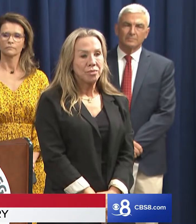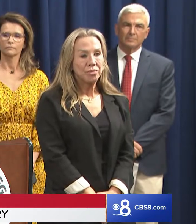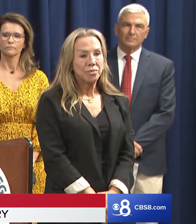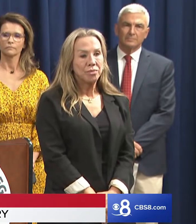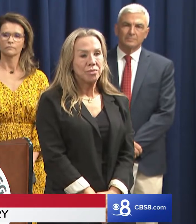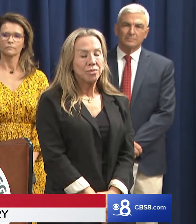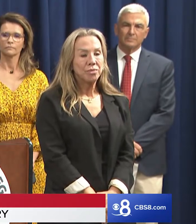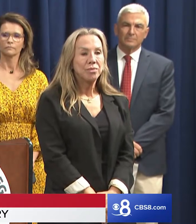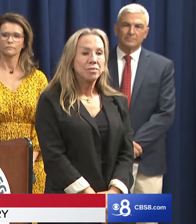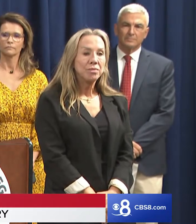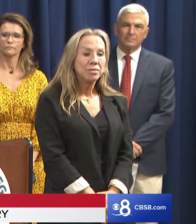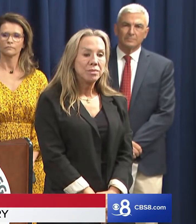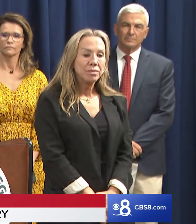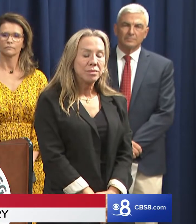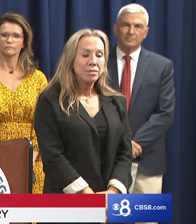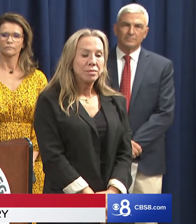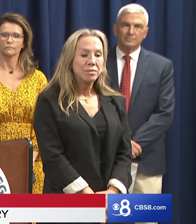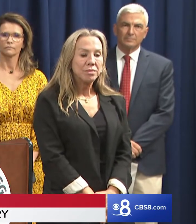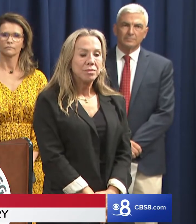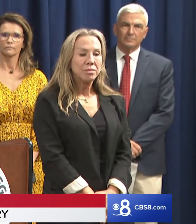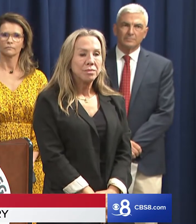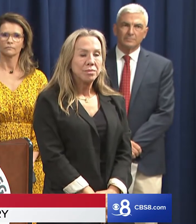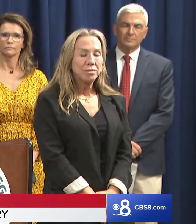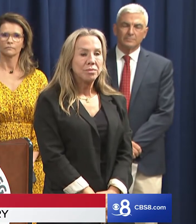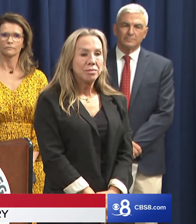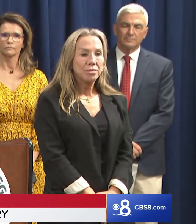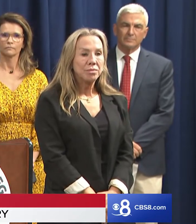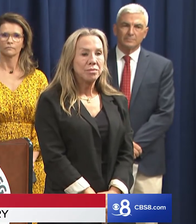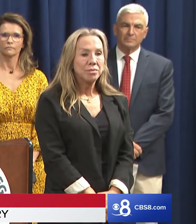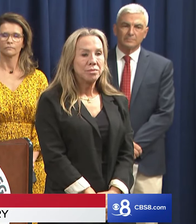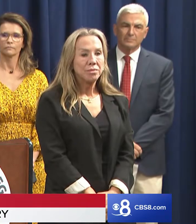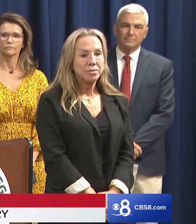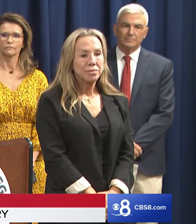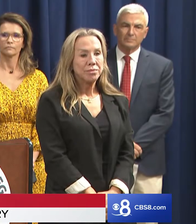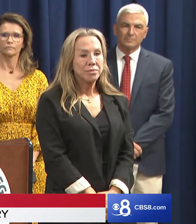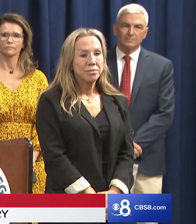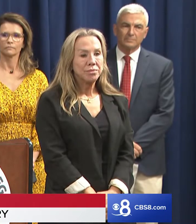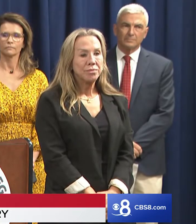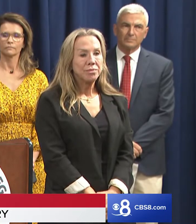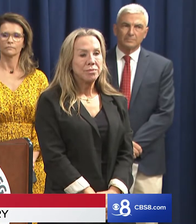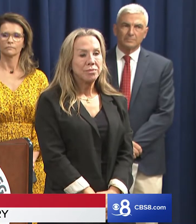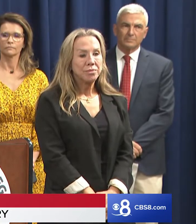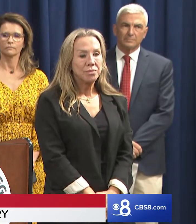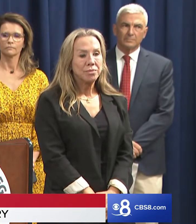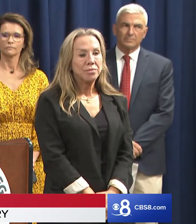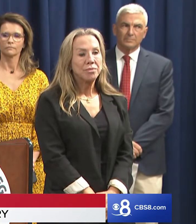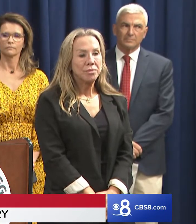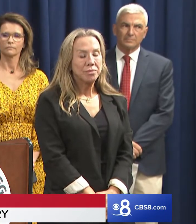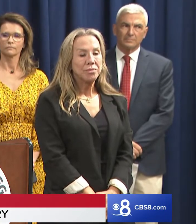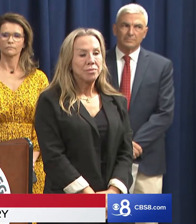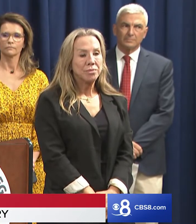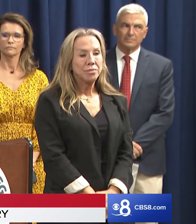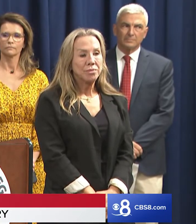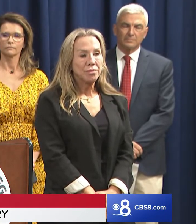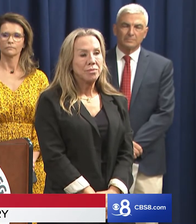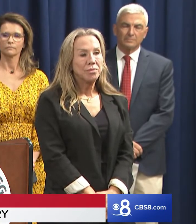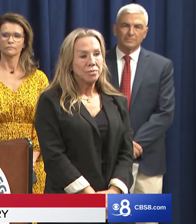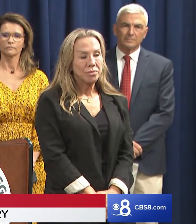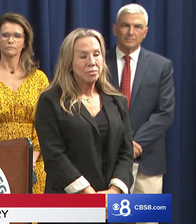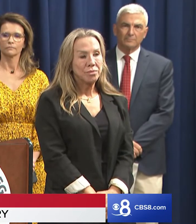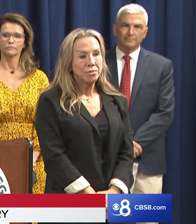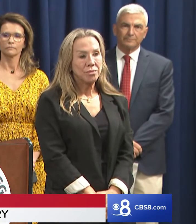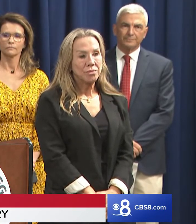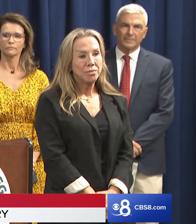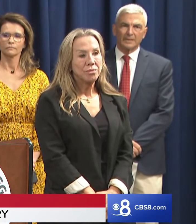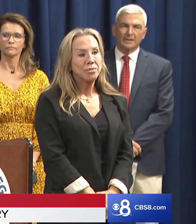esa es la única entidad la que está impactada. El condado está trabajando con el estado para que las